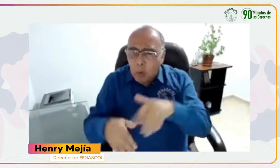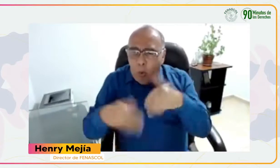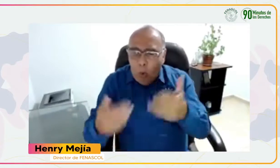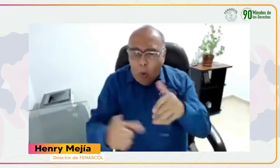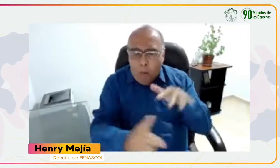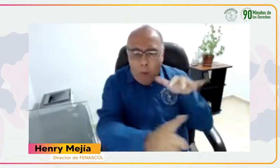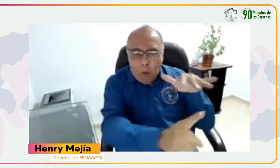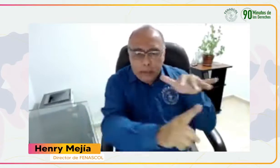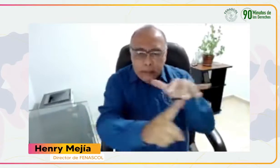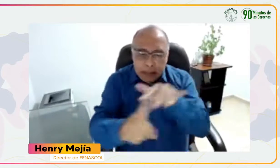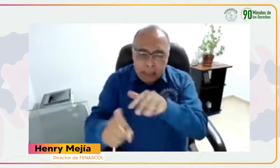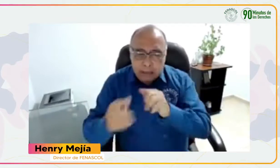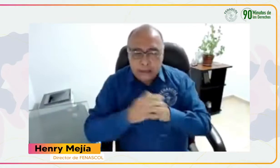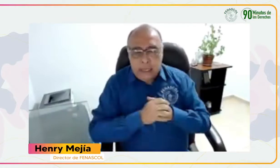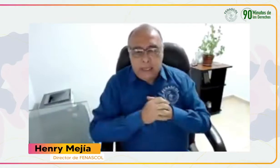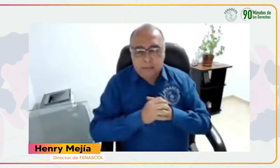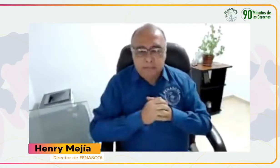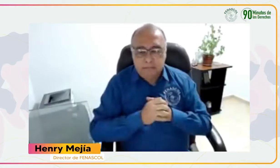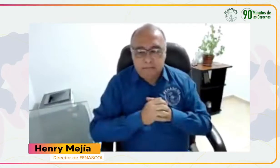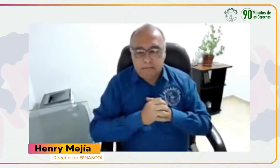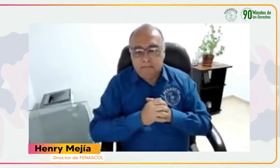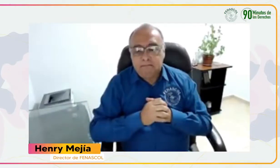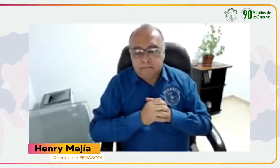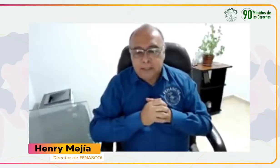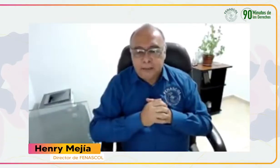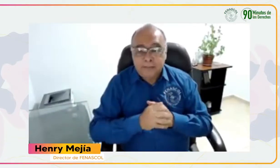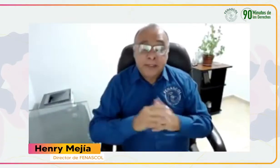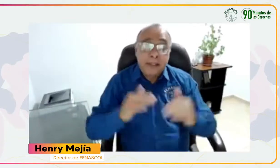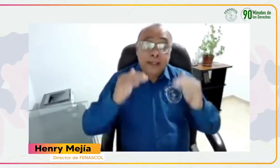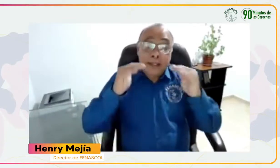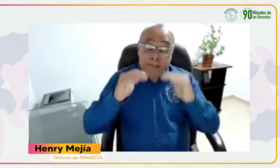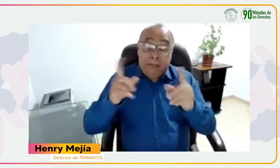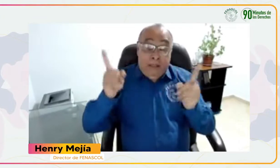participación de las mujeres también, haya esos procesos de incidencia.